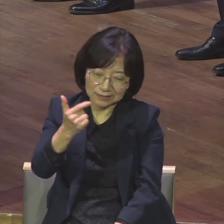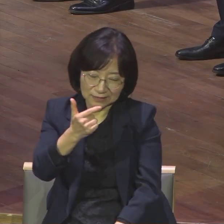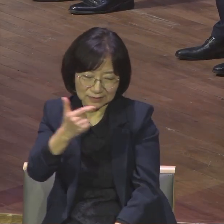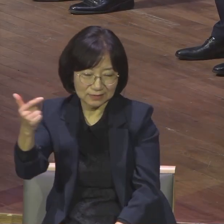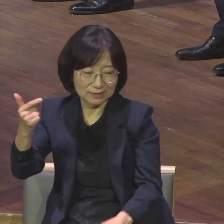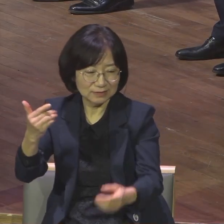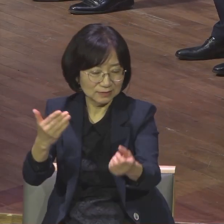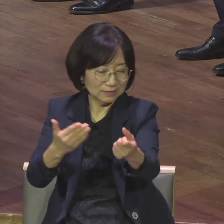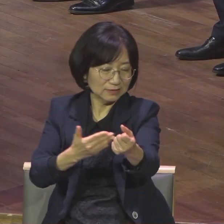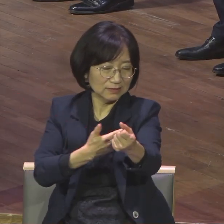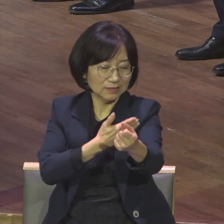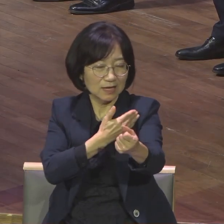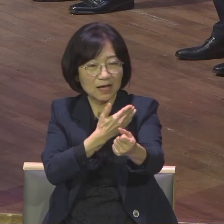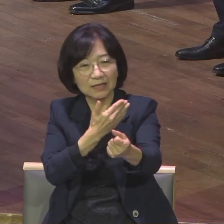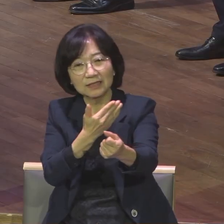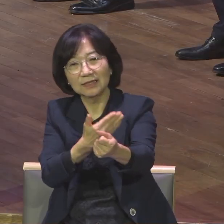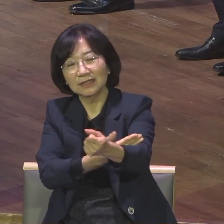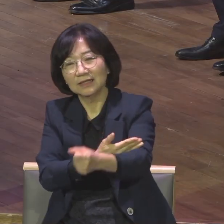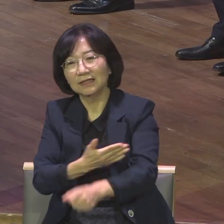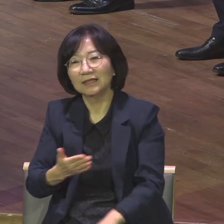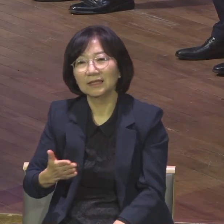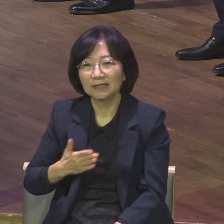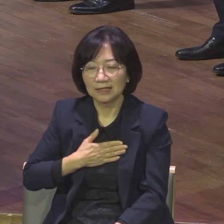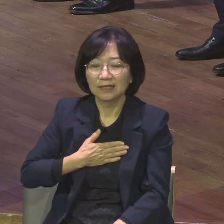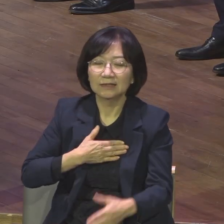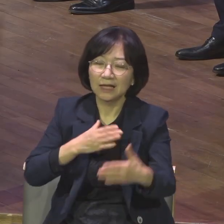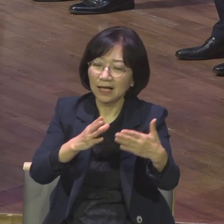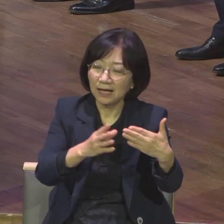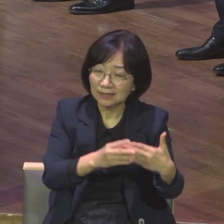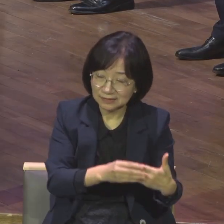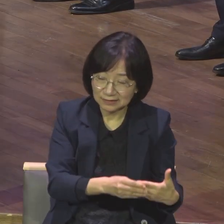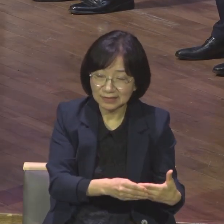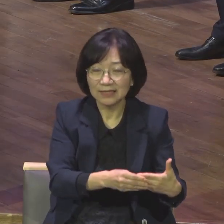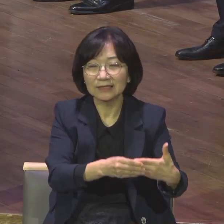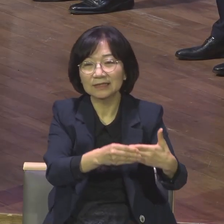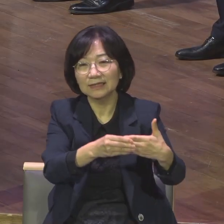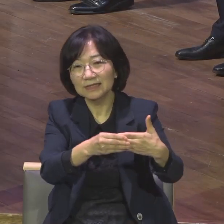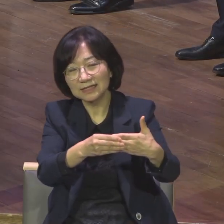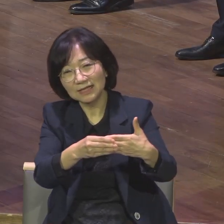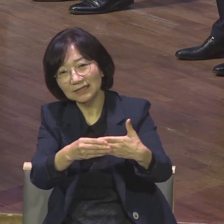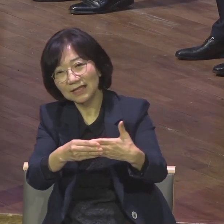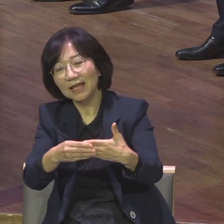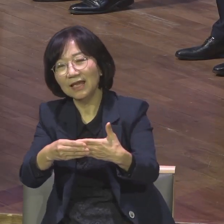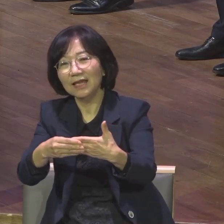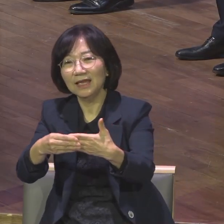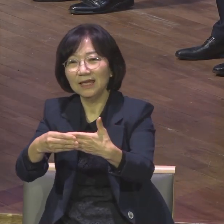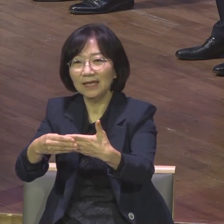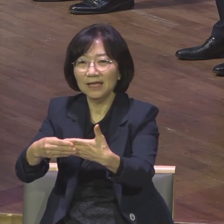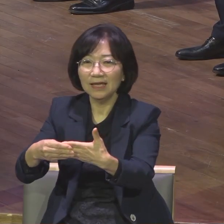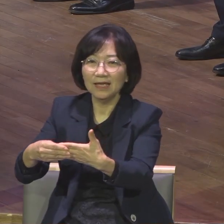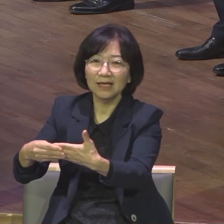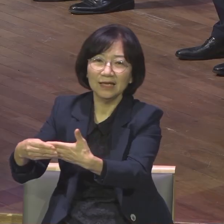하늘의 크신 능력이 나를 이끄시네